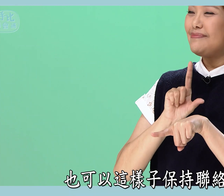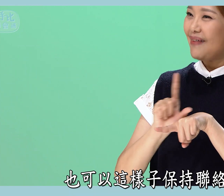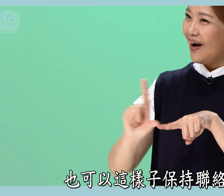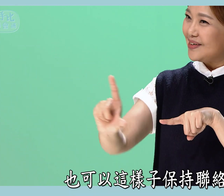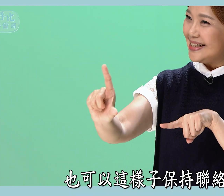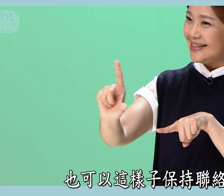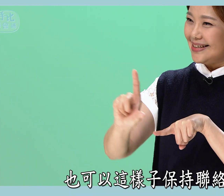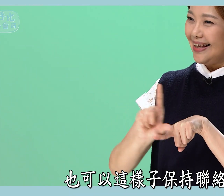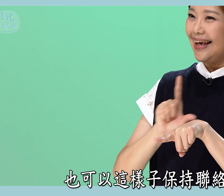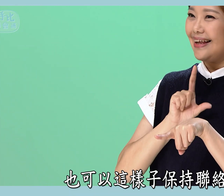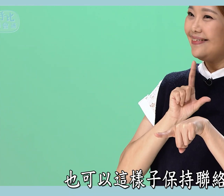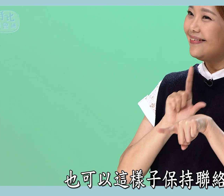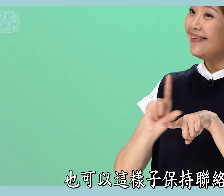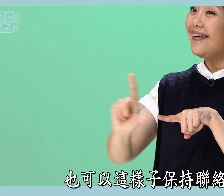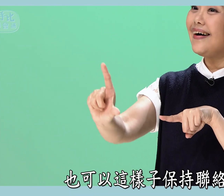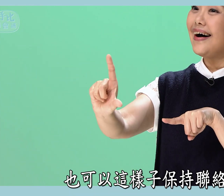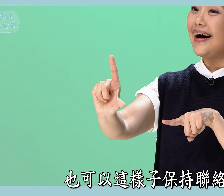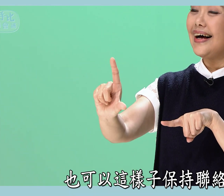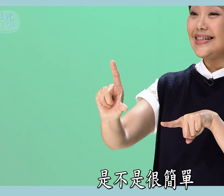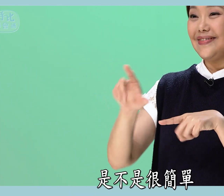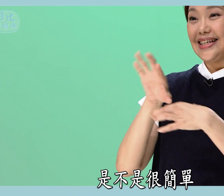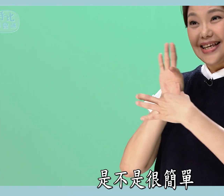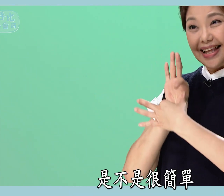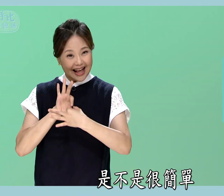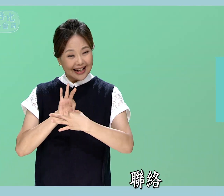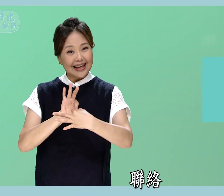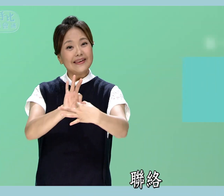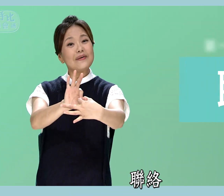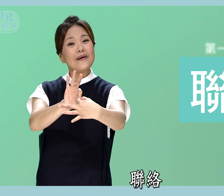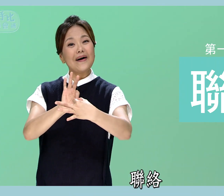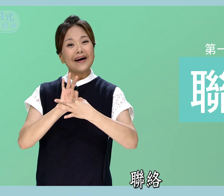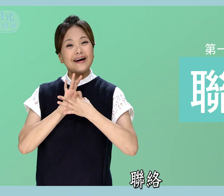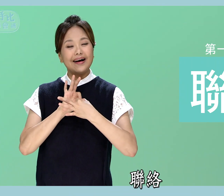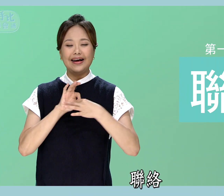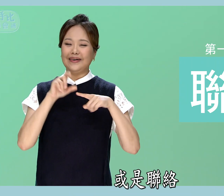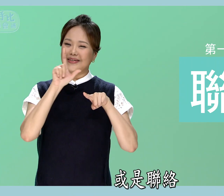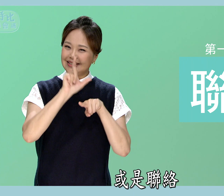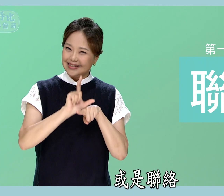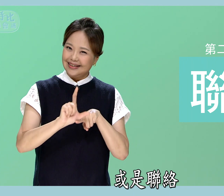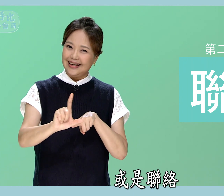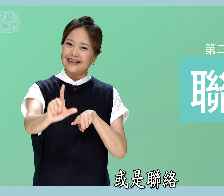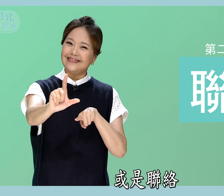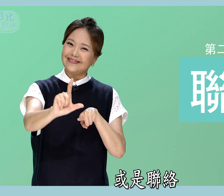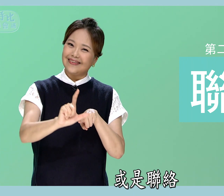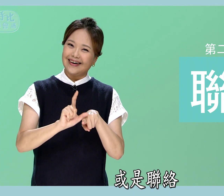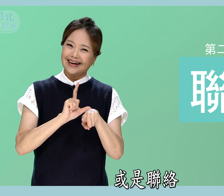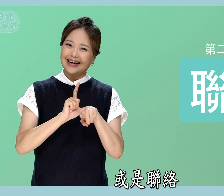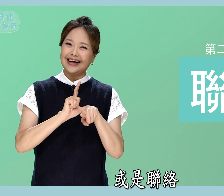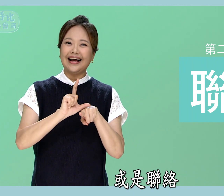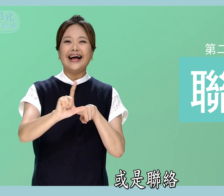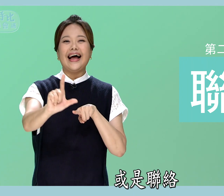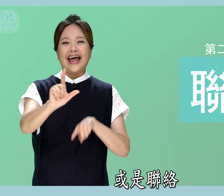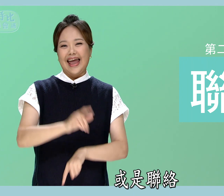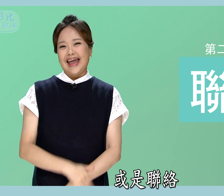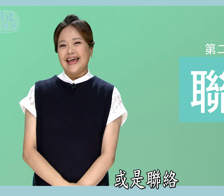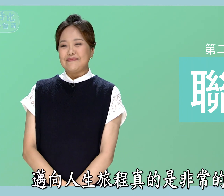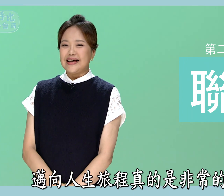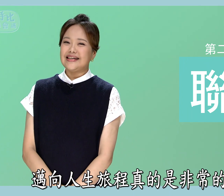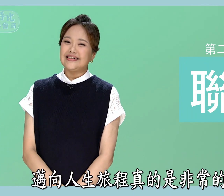保持联络，是不是很简单？联络或是联络，迈向人